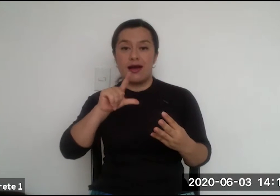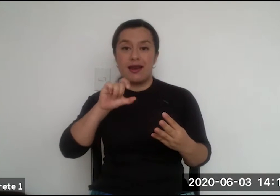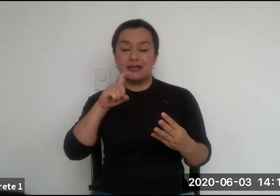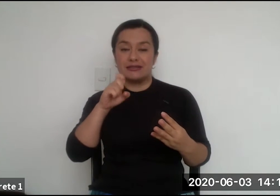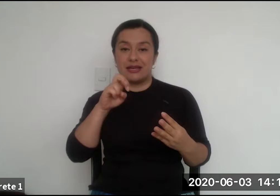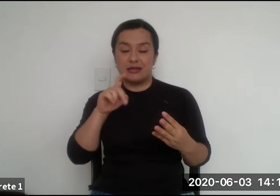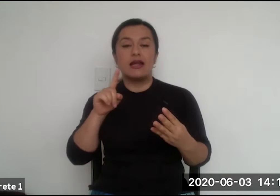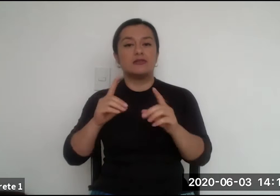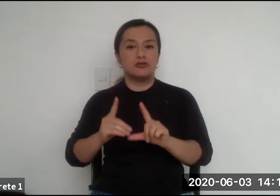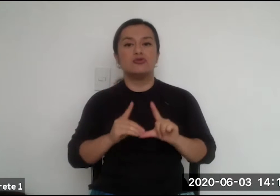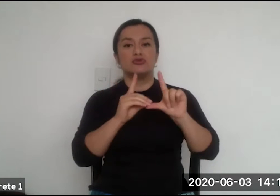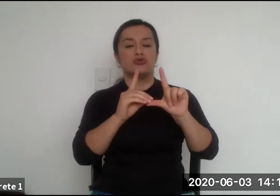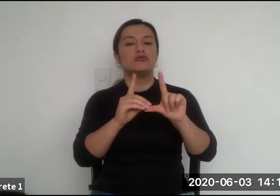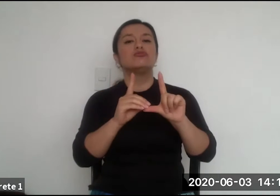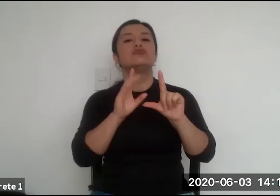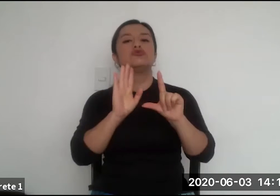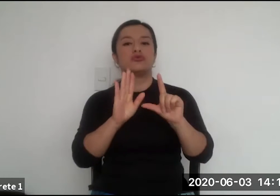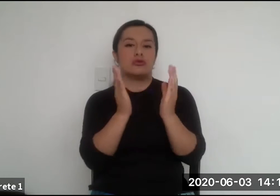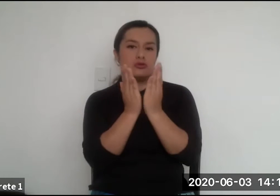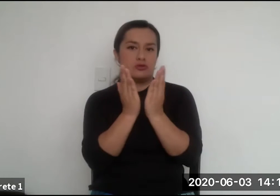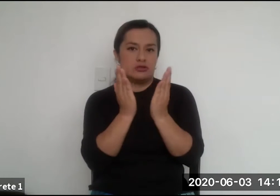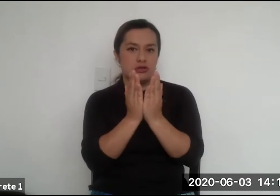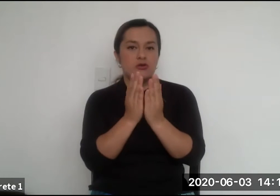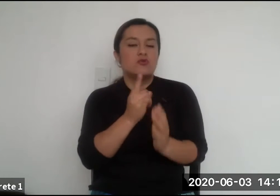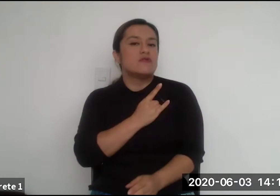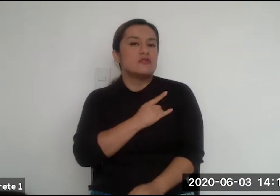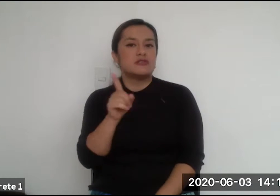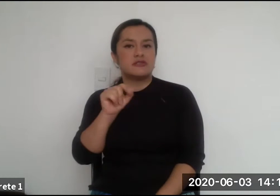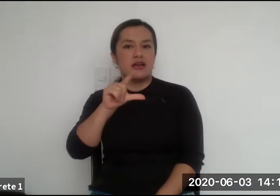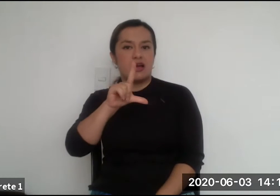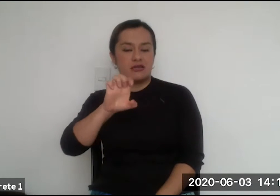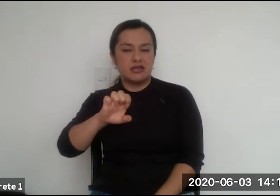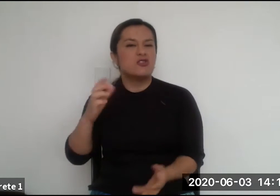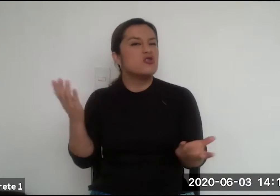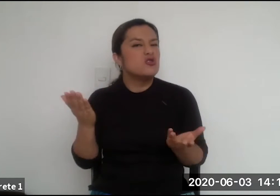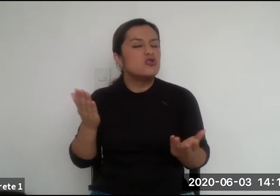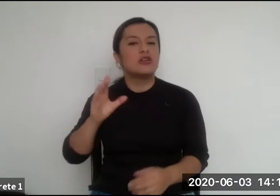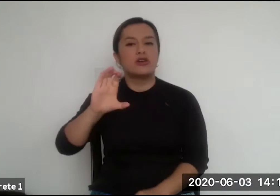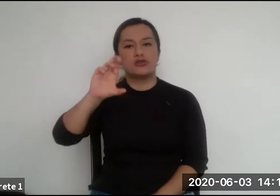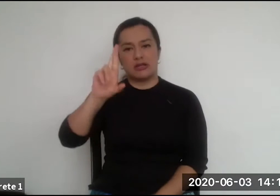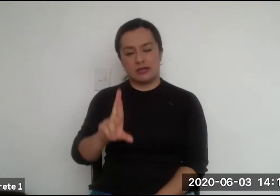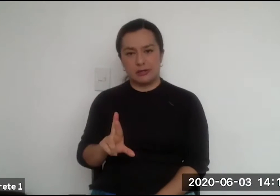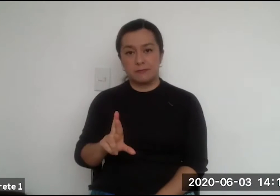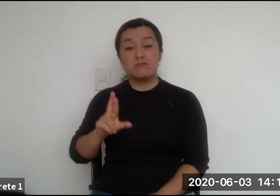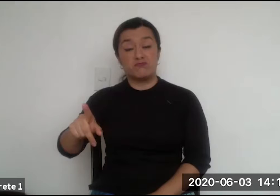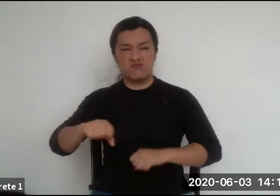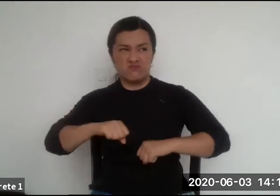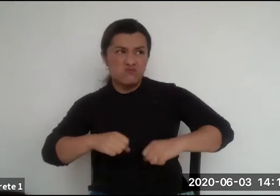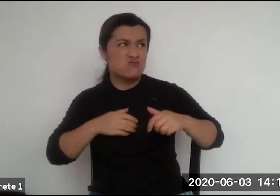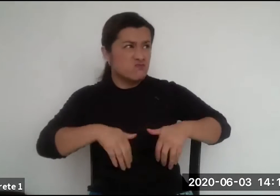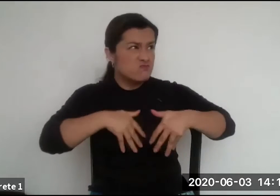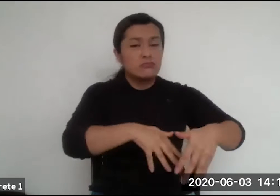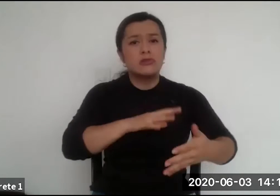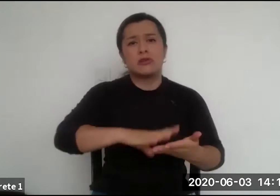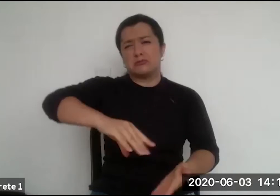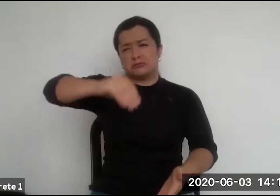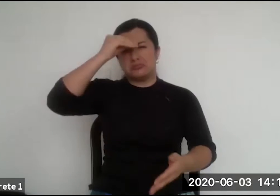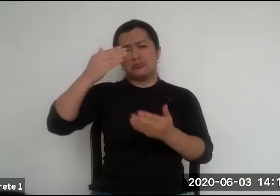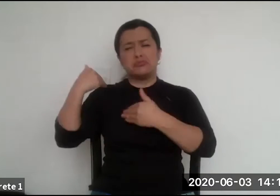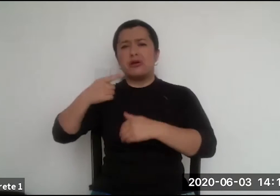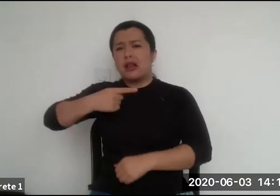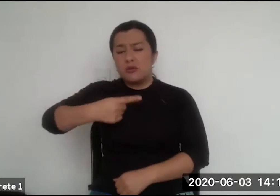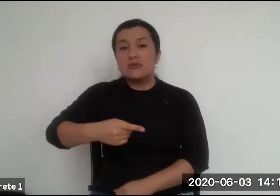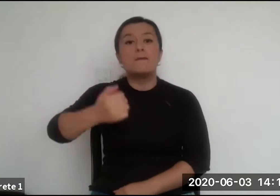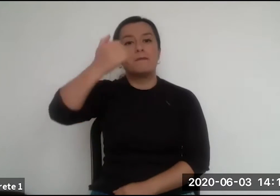es doctorando en educación de la Universidad de La Salle de Costa Rica. Es activista, aprendiz de lenguas ancestrales, profesor